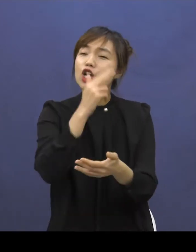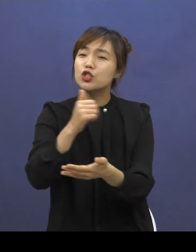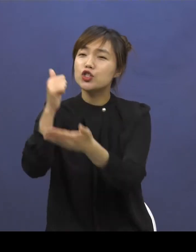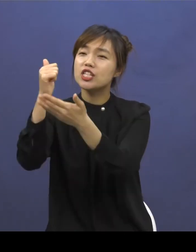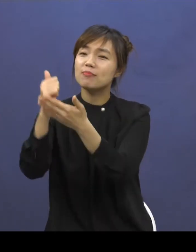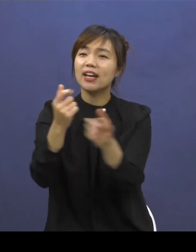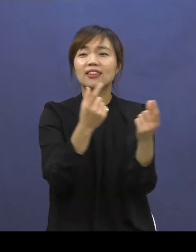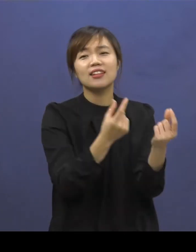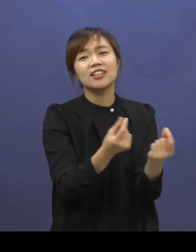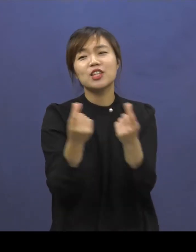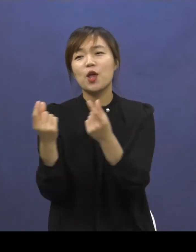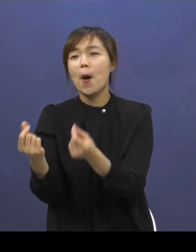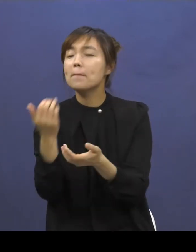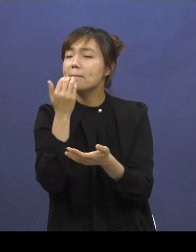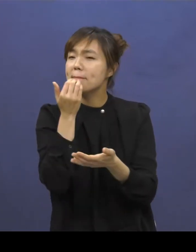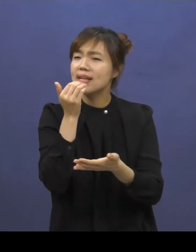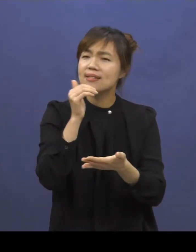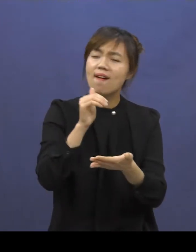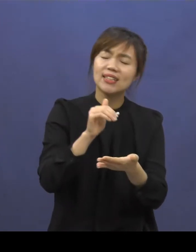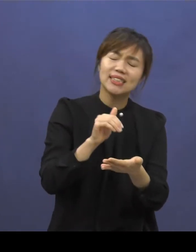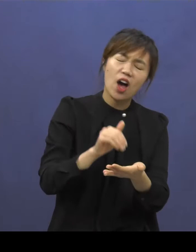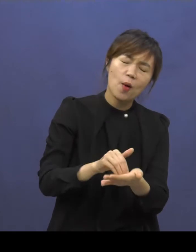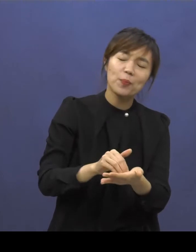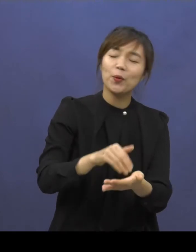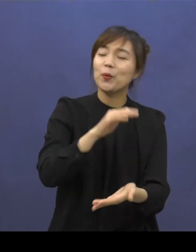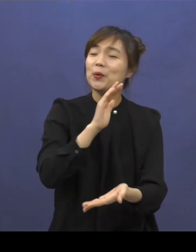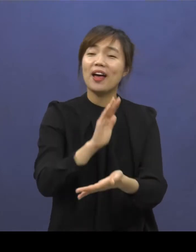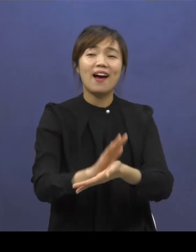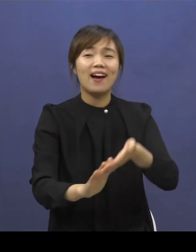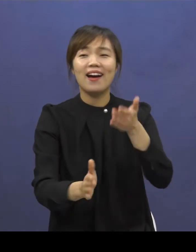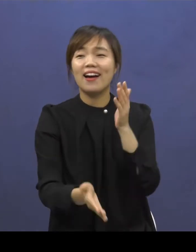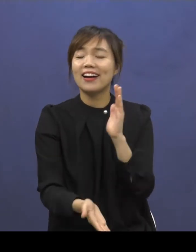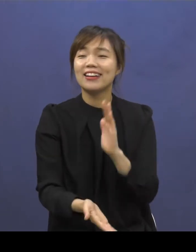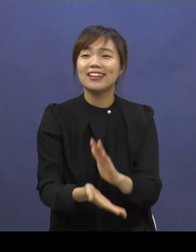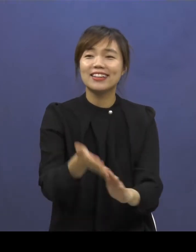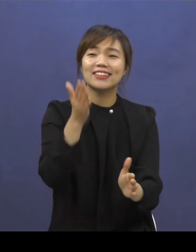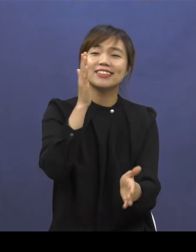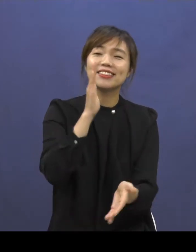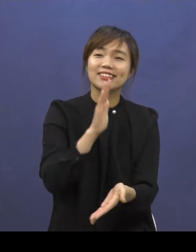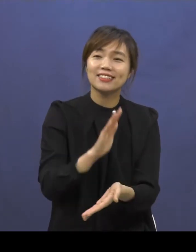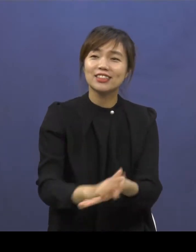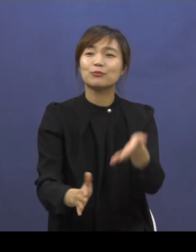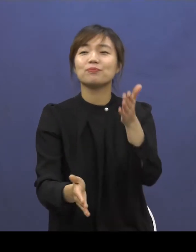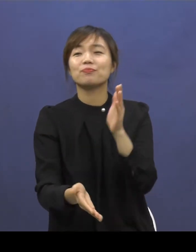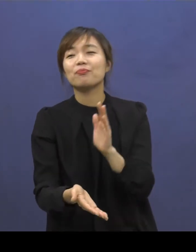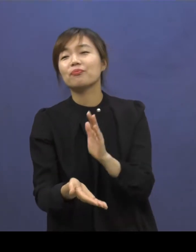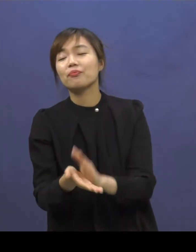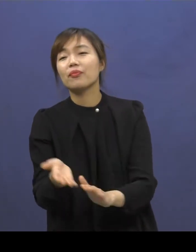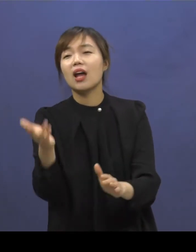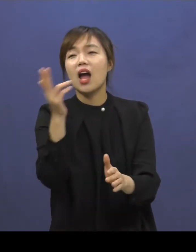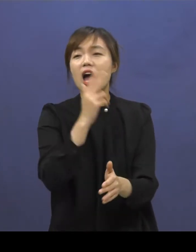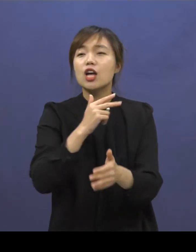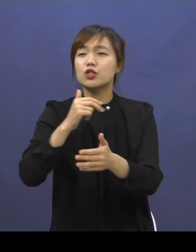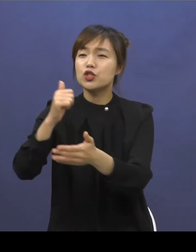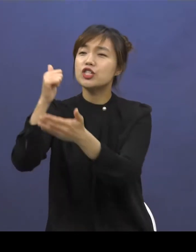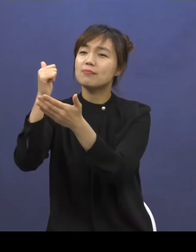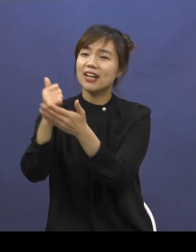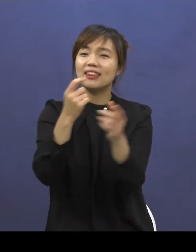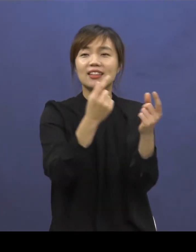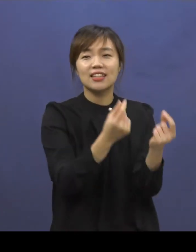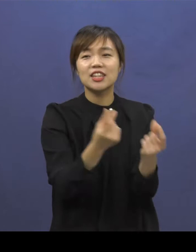주님 같은 반성은 없도다 주님 같은 반성은 없도다. 주님